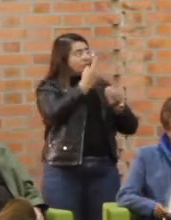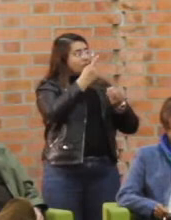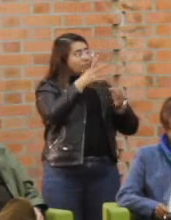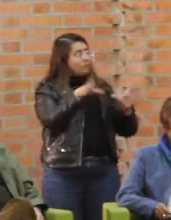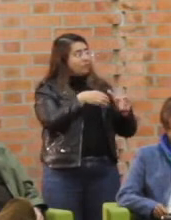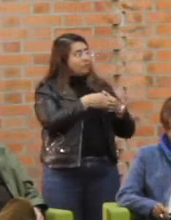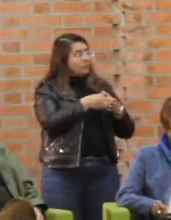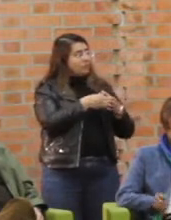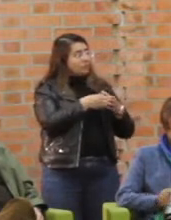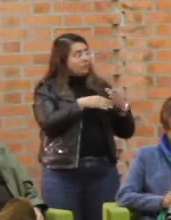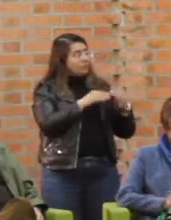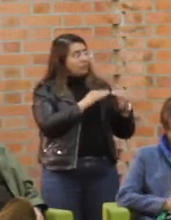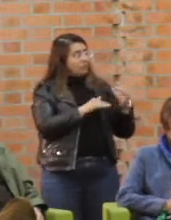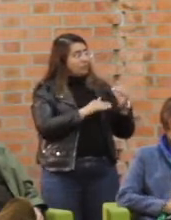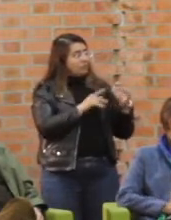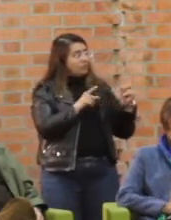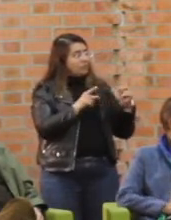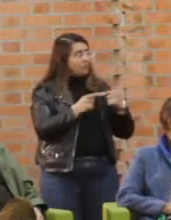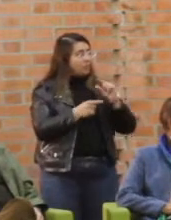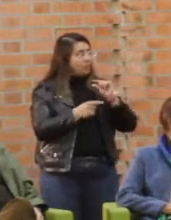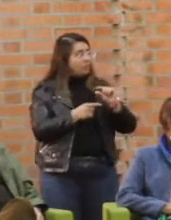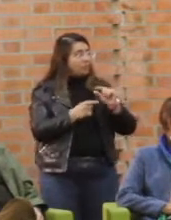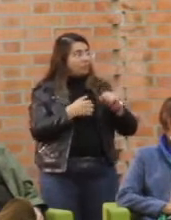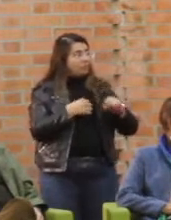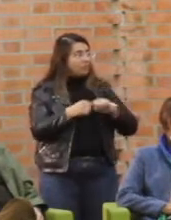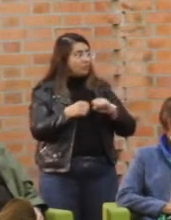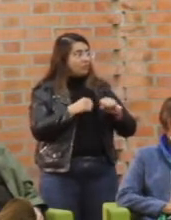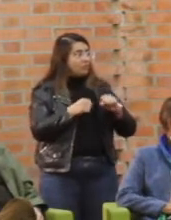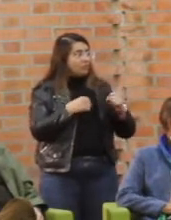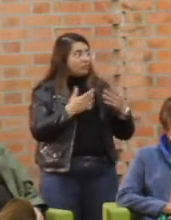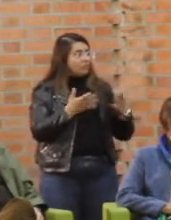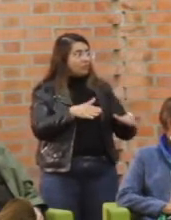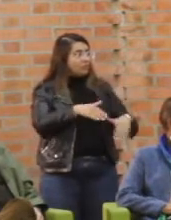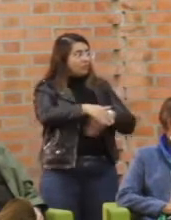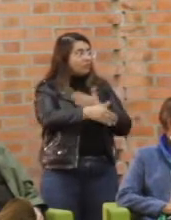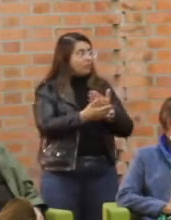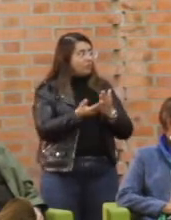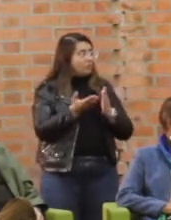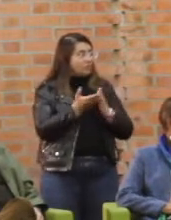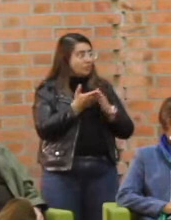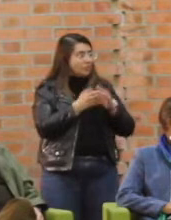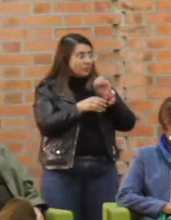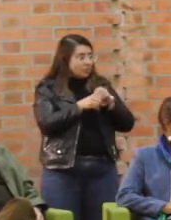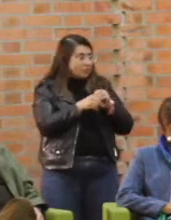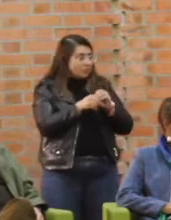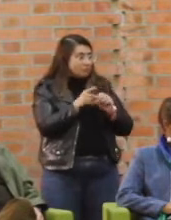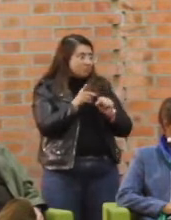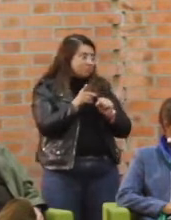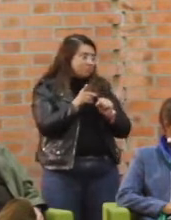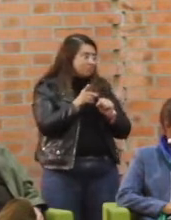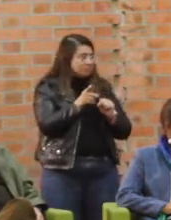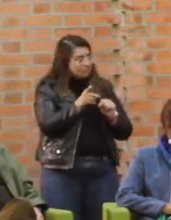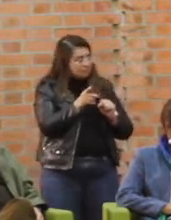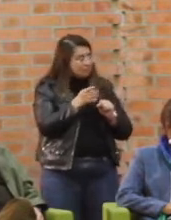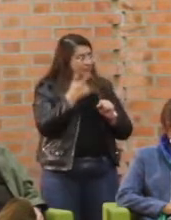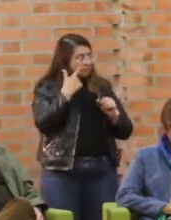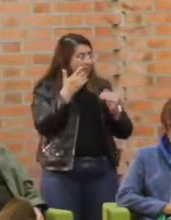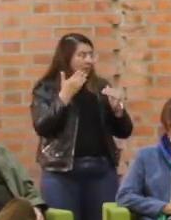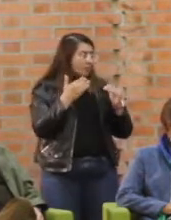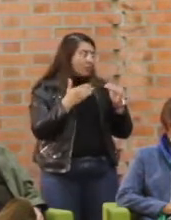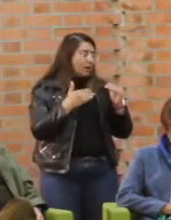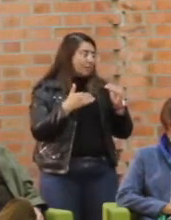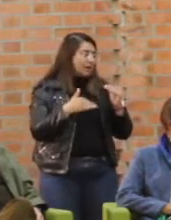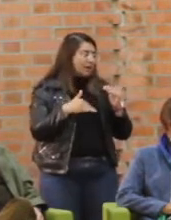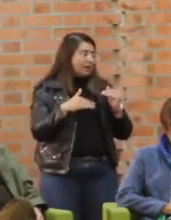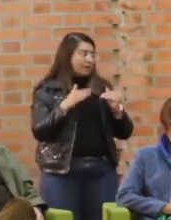resbaladizo inclusive un poquito incómodo para los feminismos porque son para hacernos una idea que no conozca mucho Pues un poco como